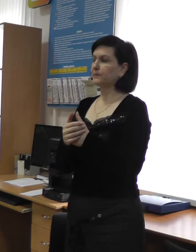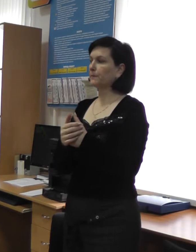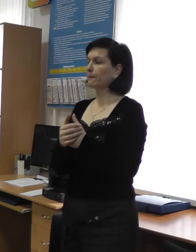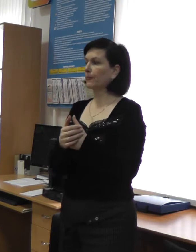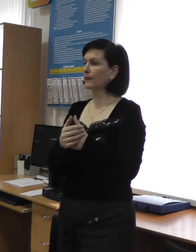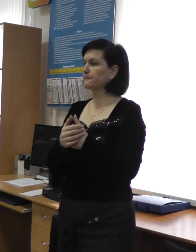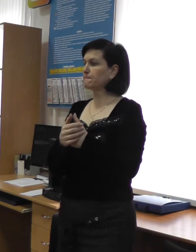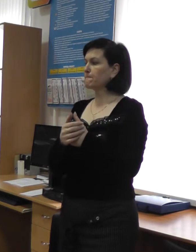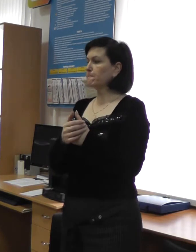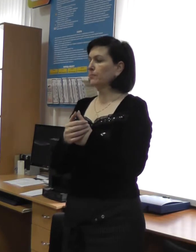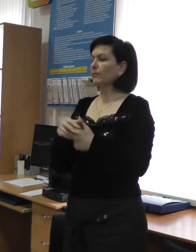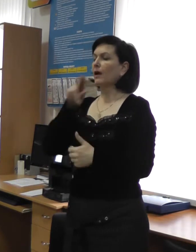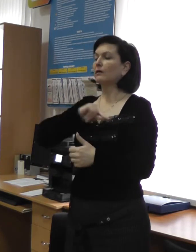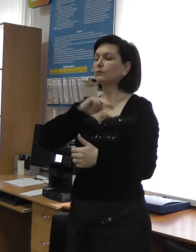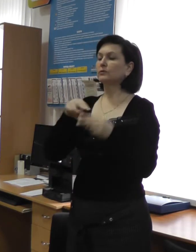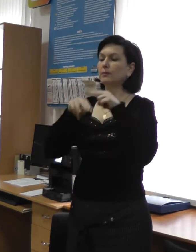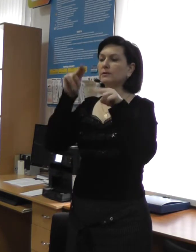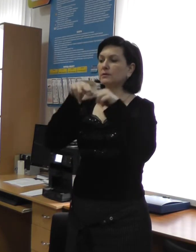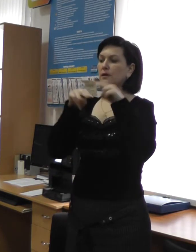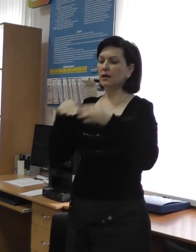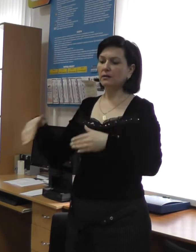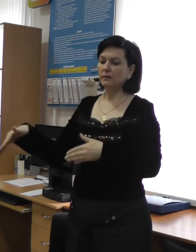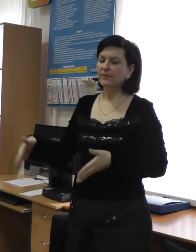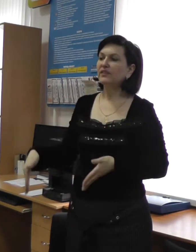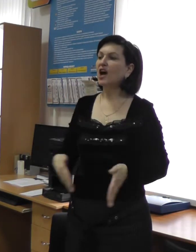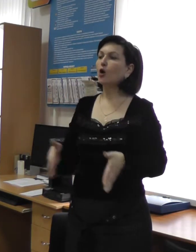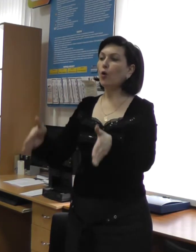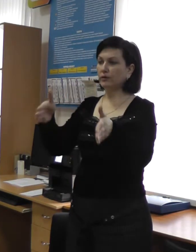животноводства. Разворачиваются работы по строительству шоссейной дороги,